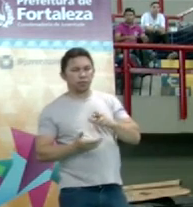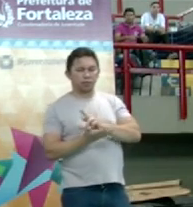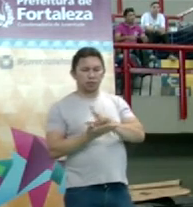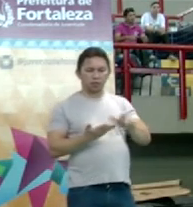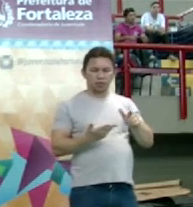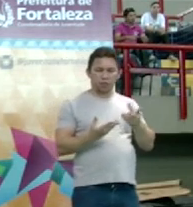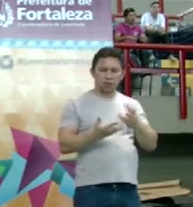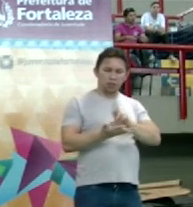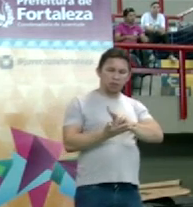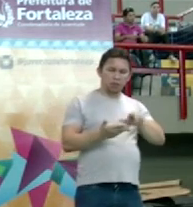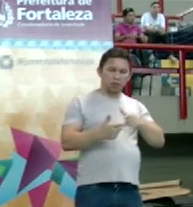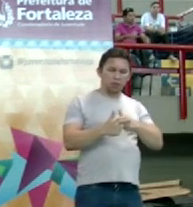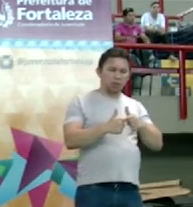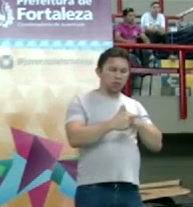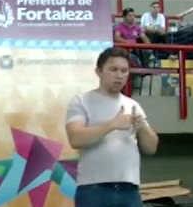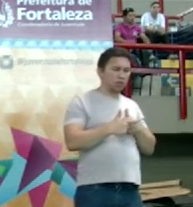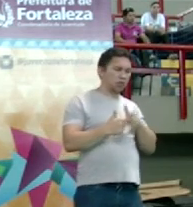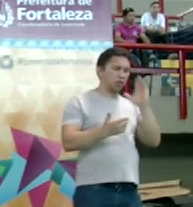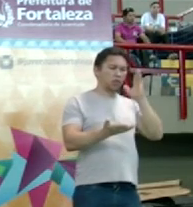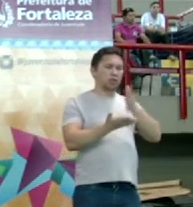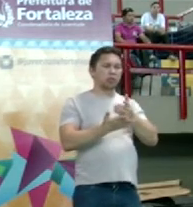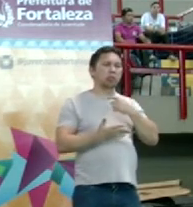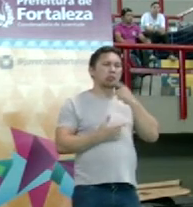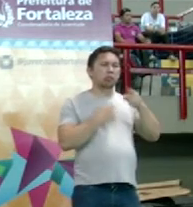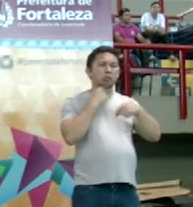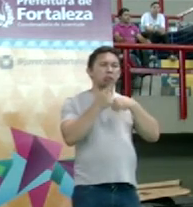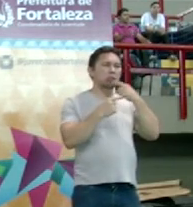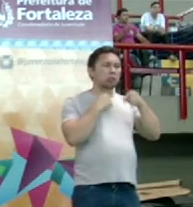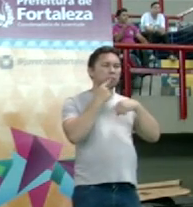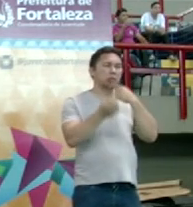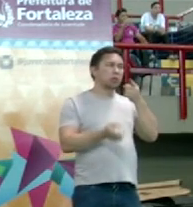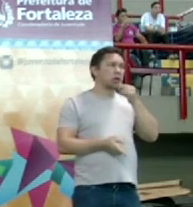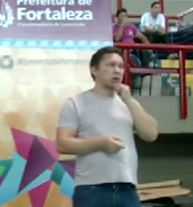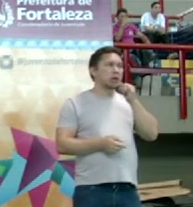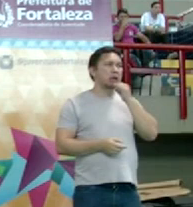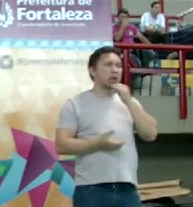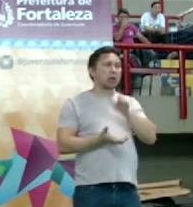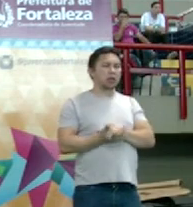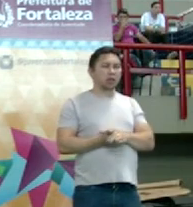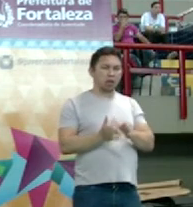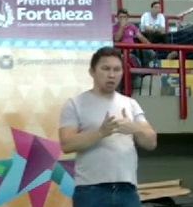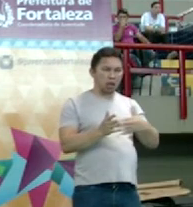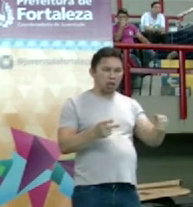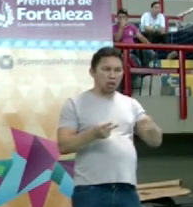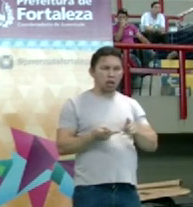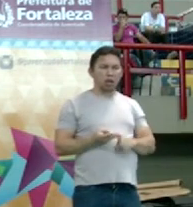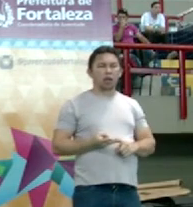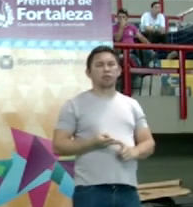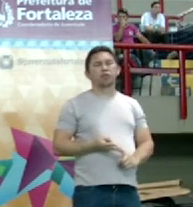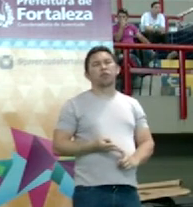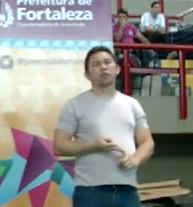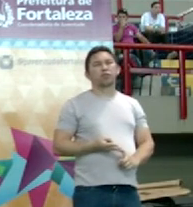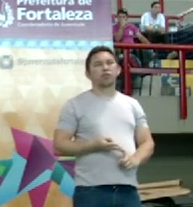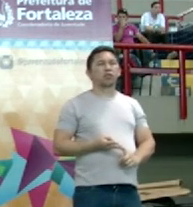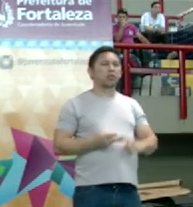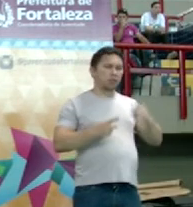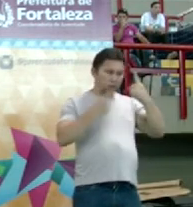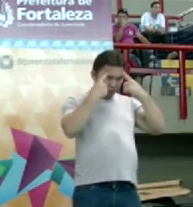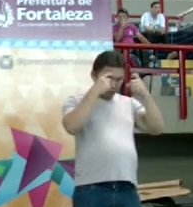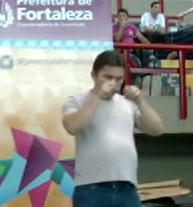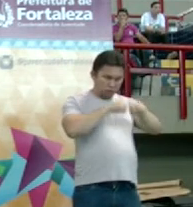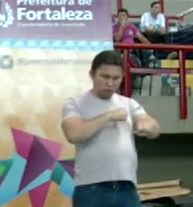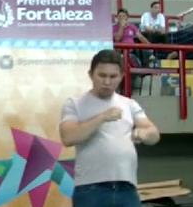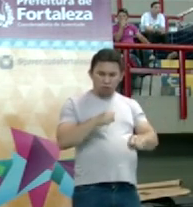muitos problemas que nunca serão erradicados. Por exemplo, a fome, a